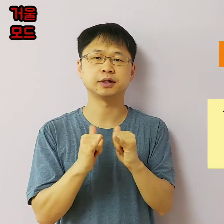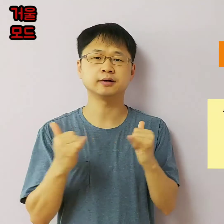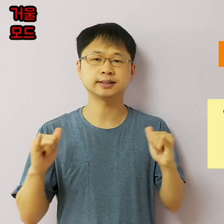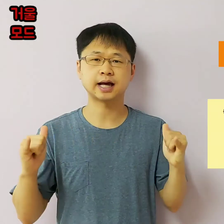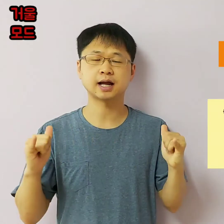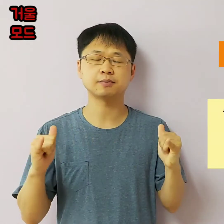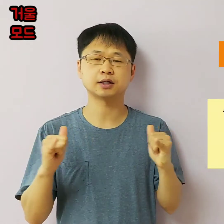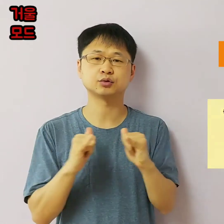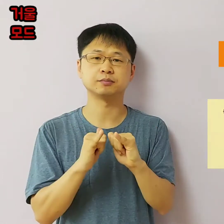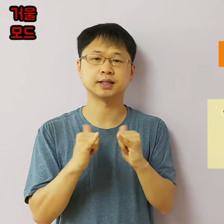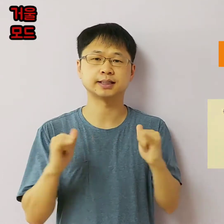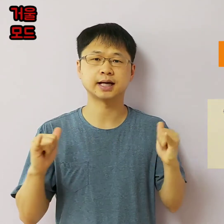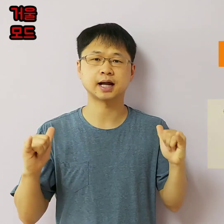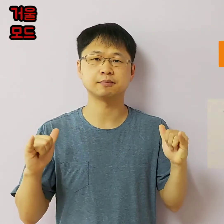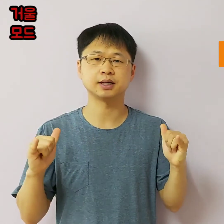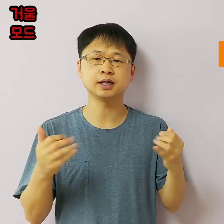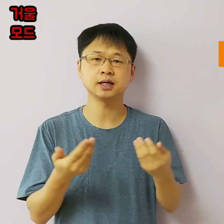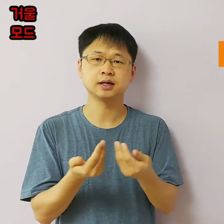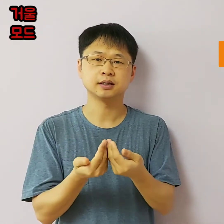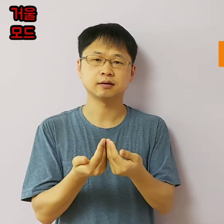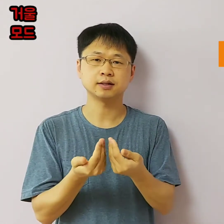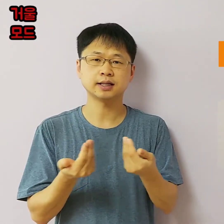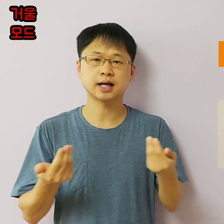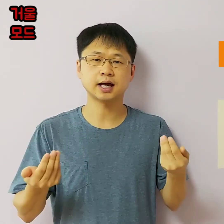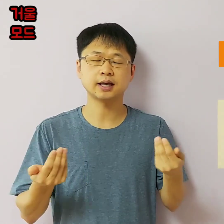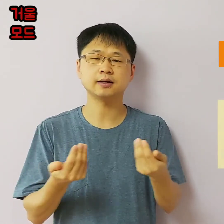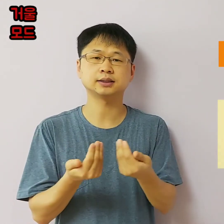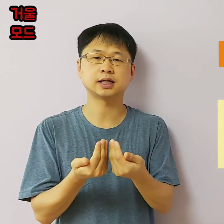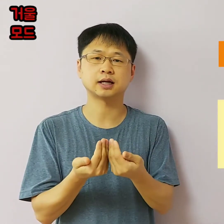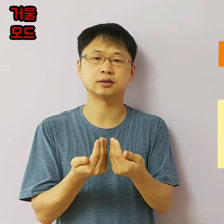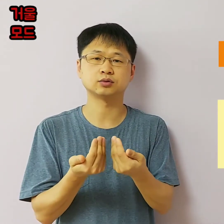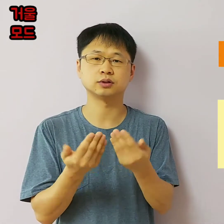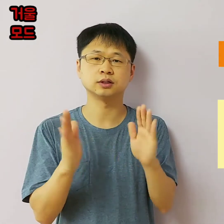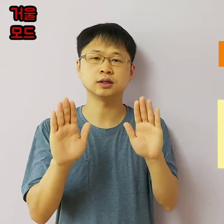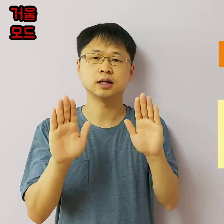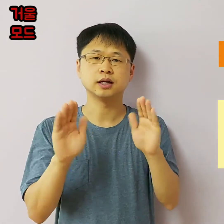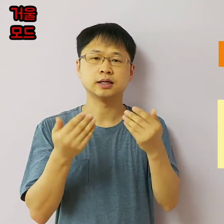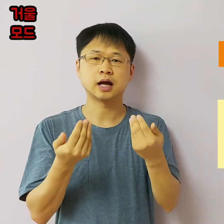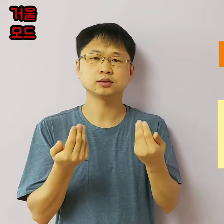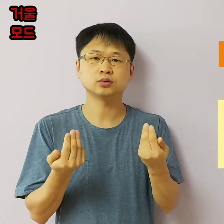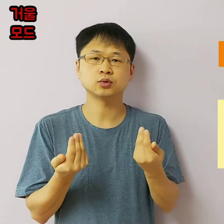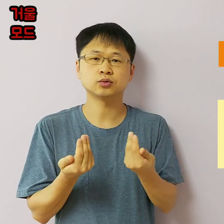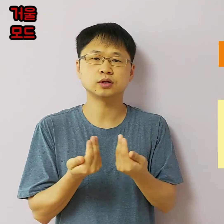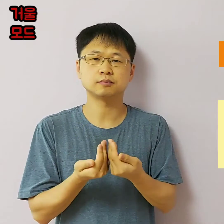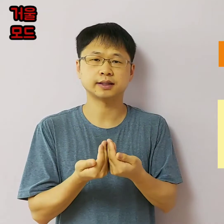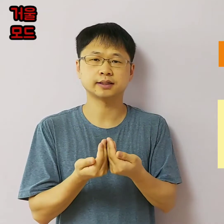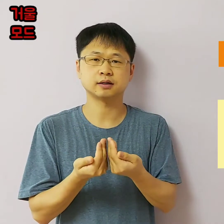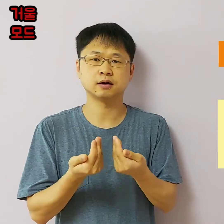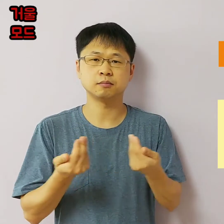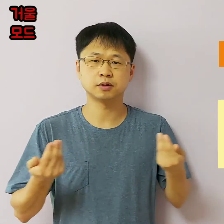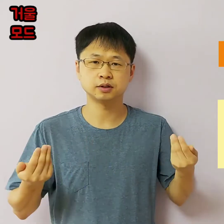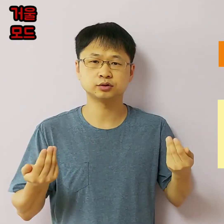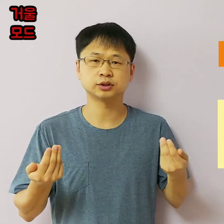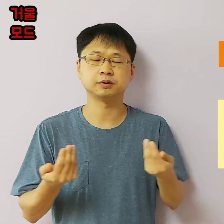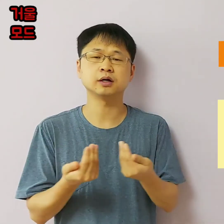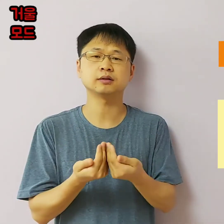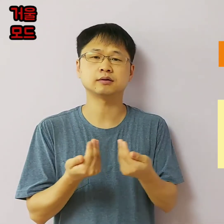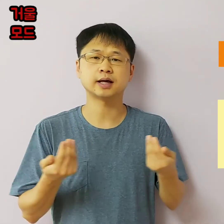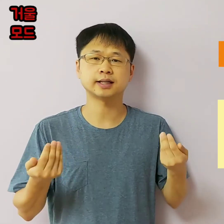주시면 사람이란 수어입니다. 사람이 떠나다, 헤어지다 라는 수어는 양손 손등을 맞대서 벌려주시면